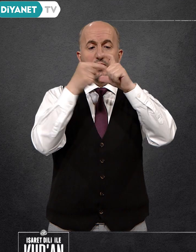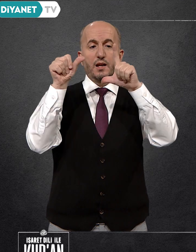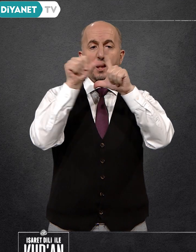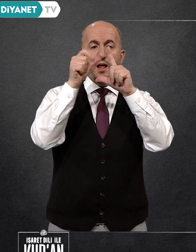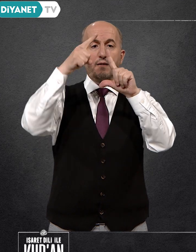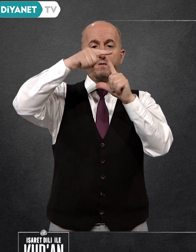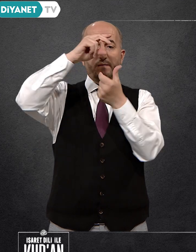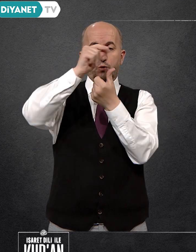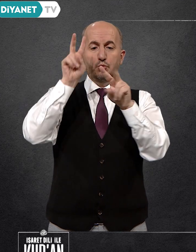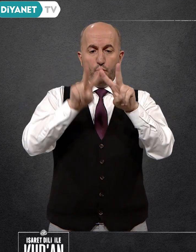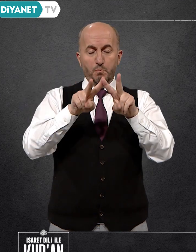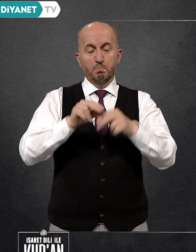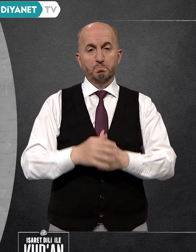eslcafe tüm